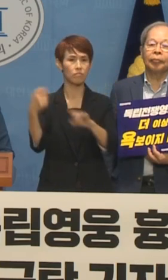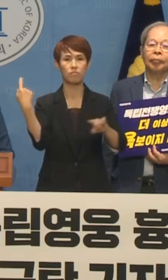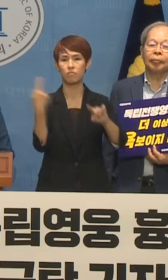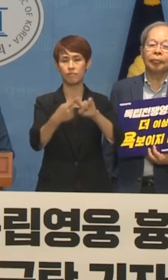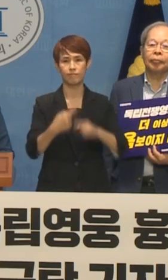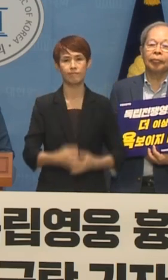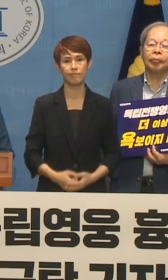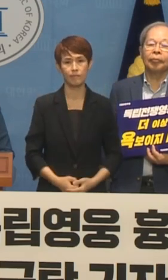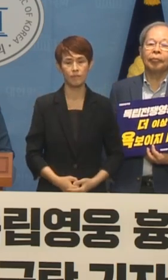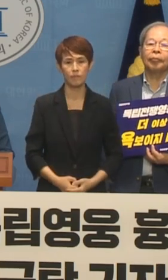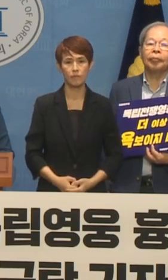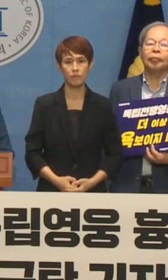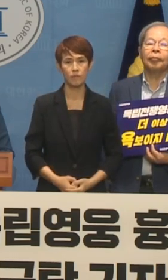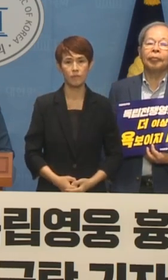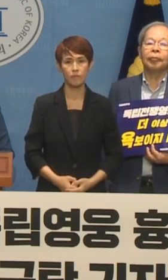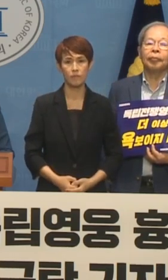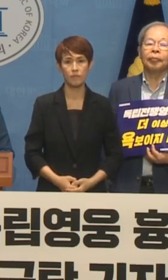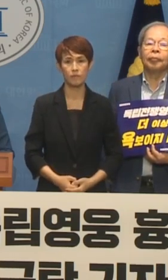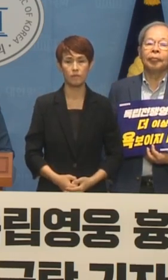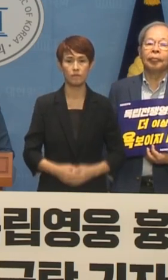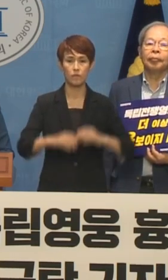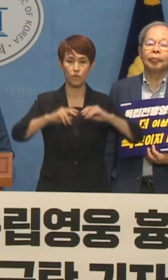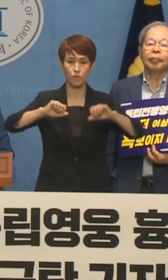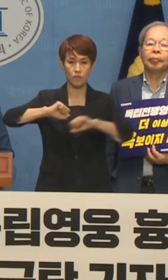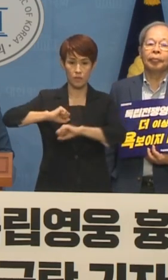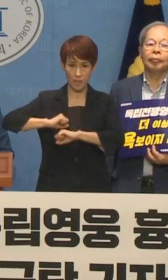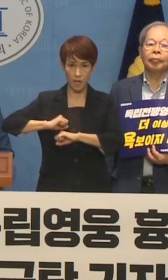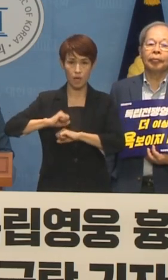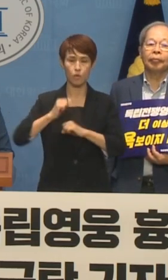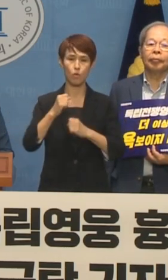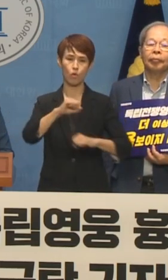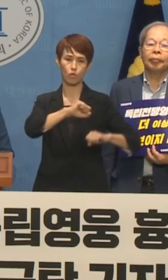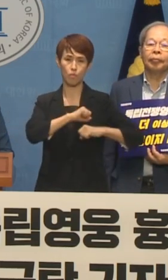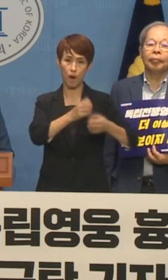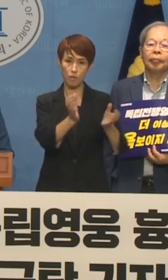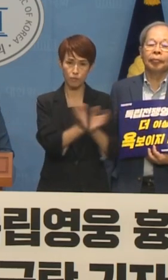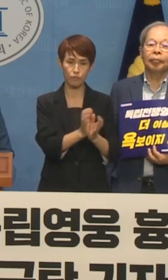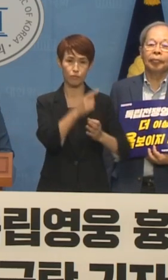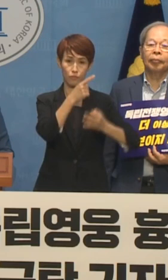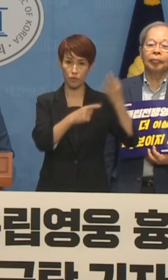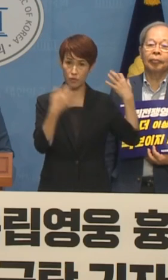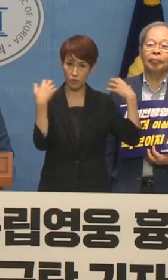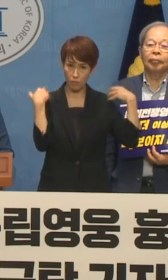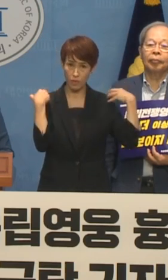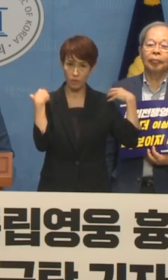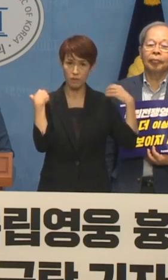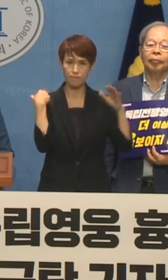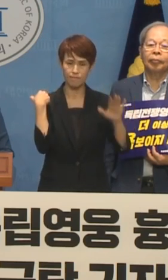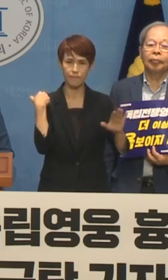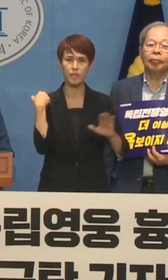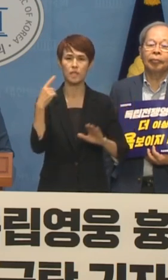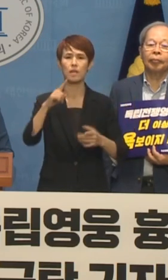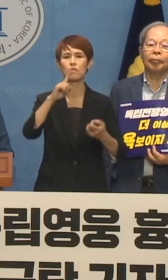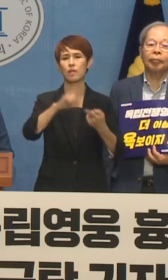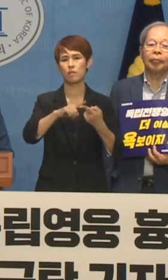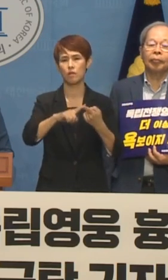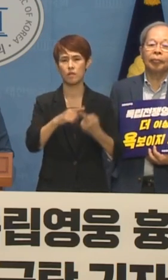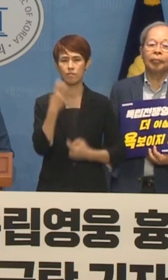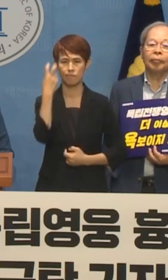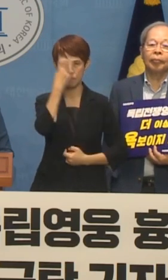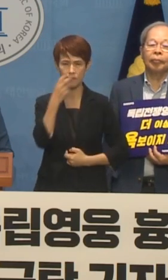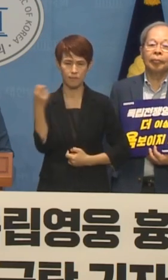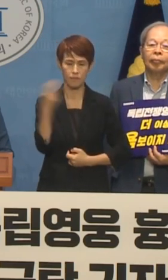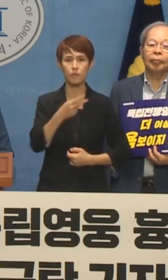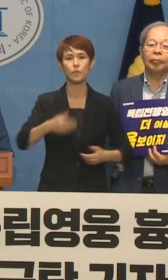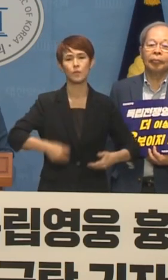무시하는 그런 처사라고 생각합니다. 육사와 국방부와 그리고 윤석열 정권은 다시 한번 이 부분에 대해서 검토를 해야